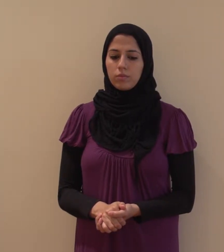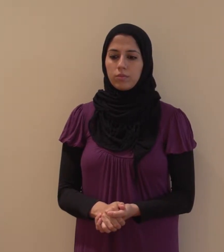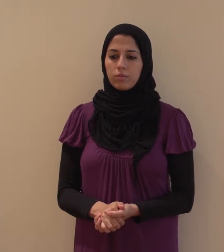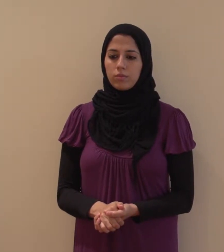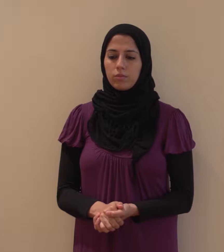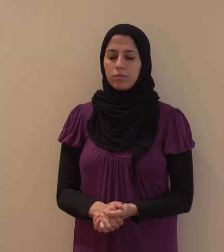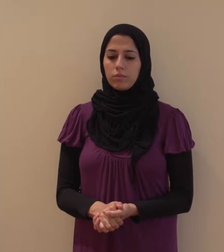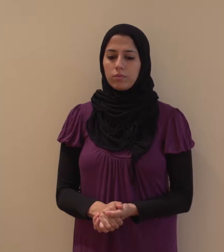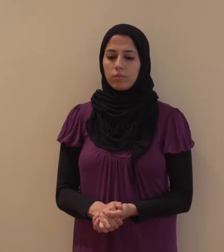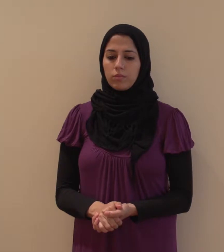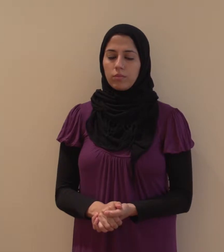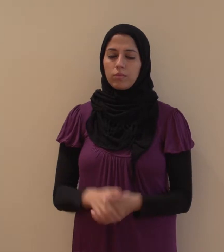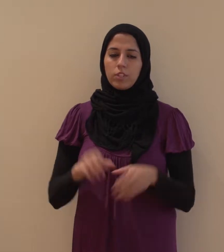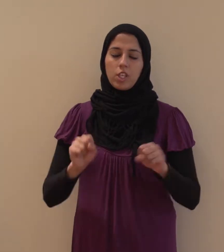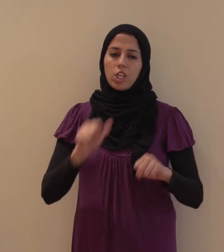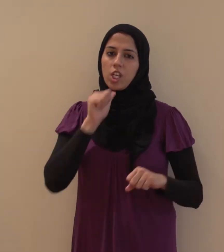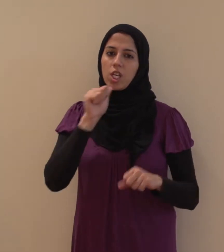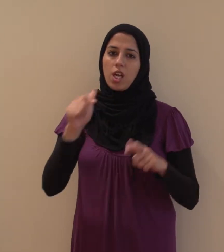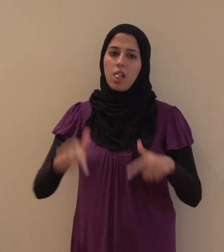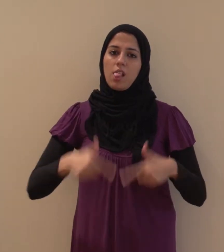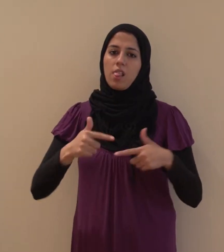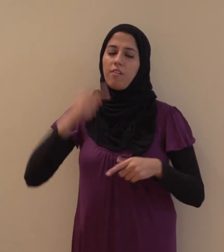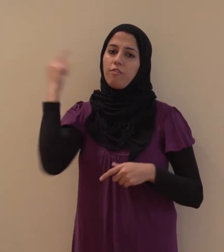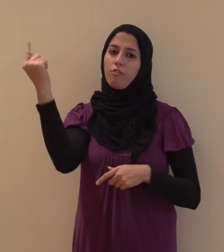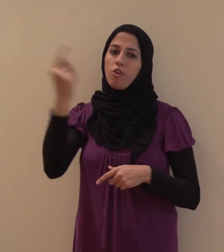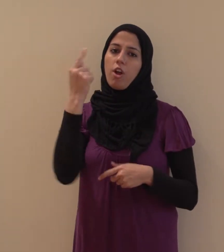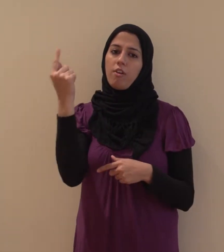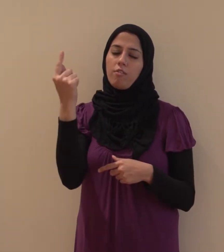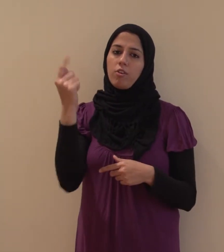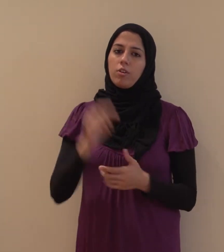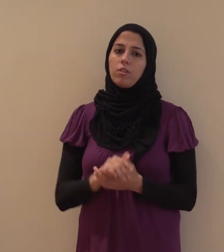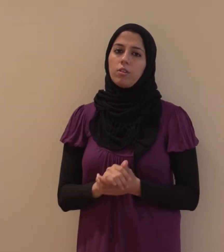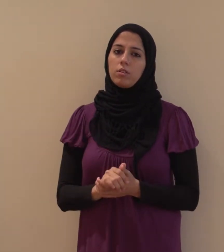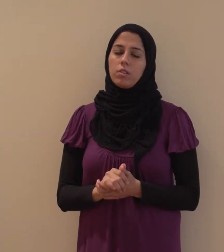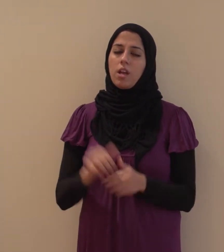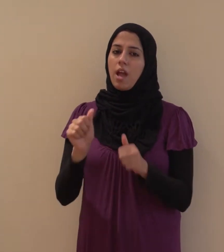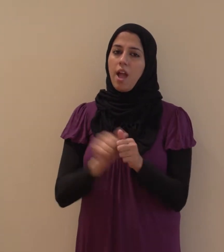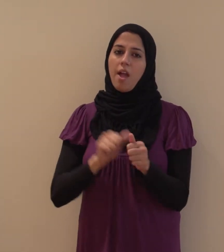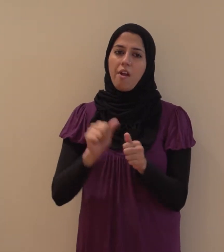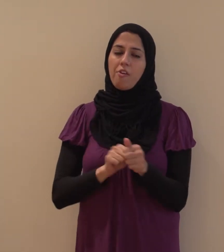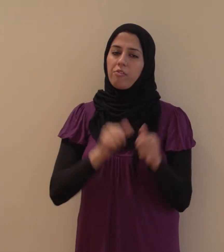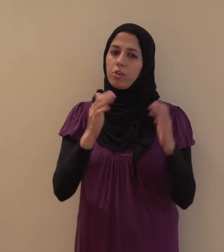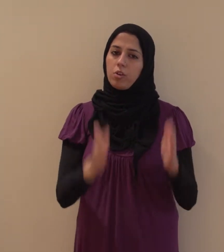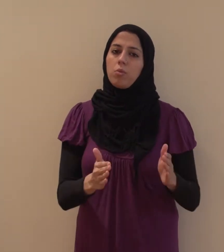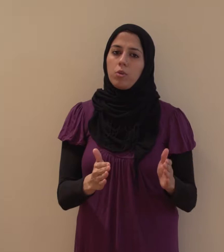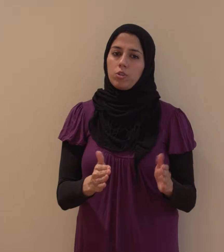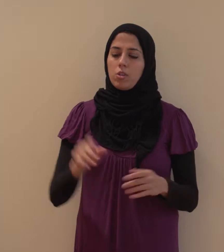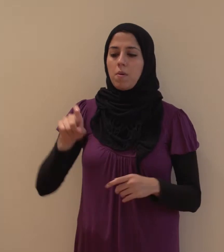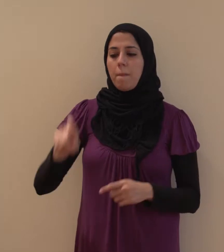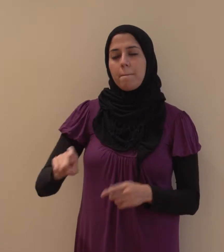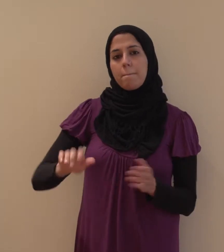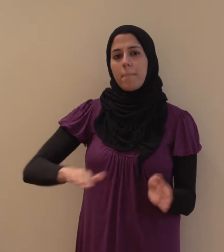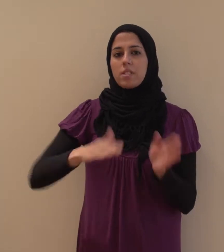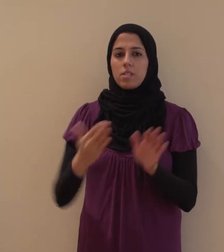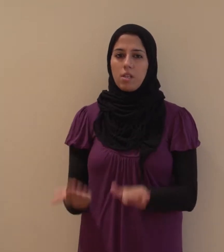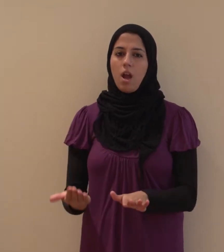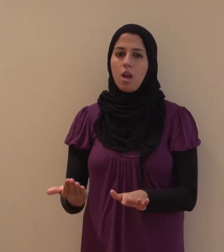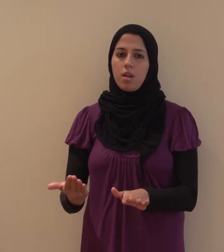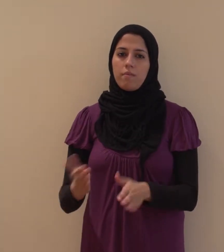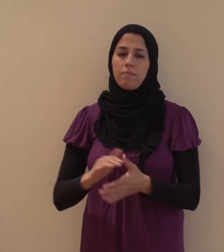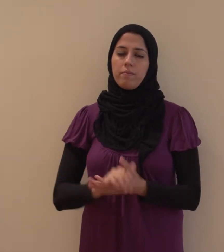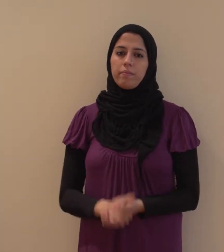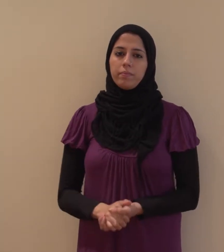going to live forever? No. If you are dying, then everybody is going to die. كُلُّ نَفْسٍ ذَائِقَةُ الْمَوْتِ